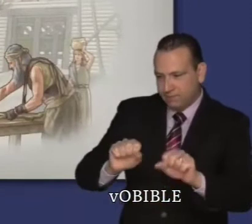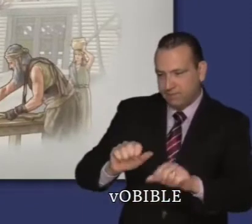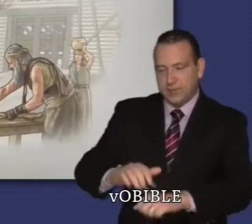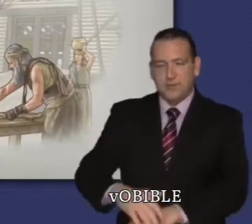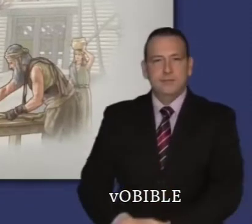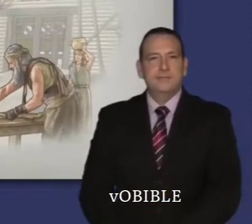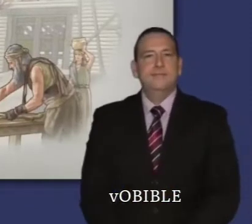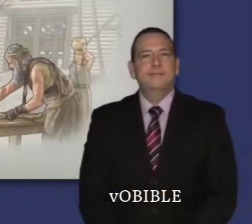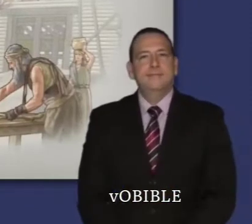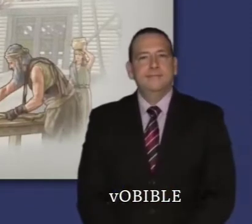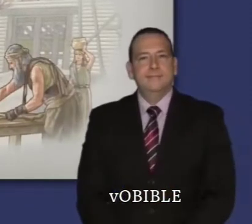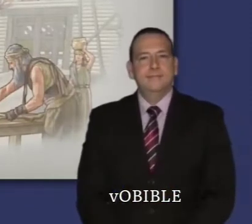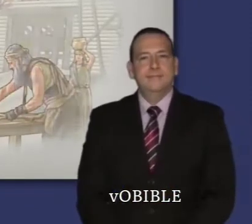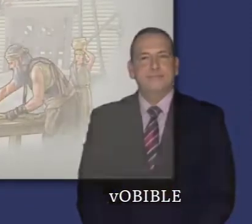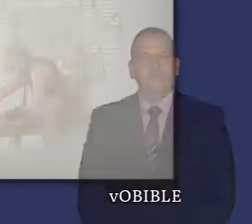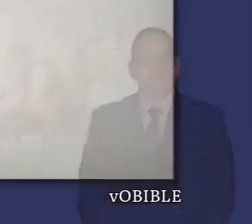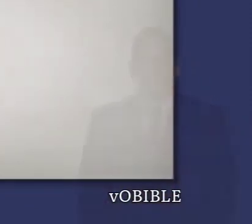animales.